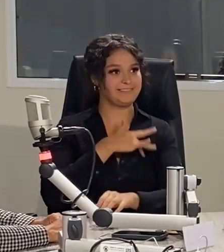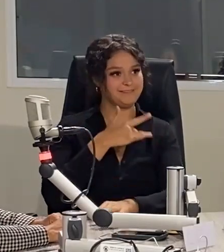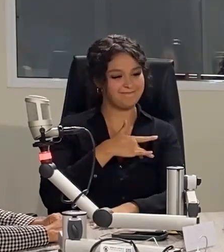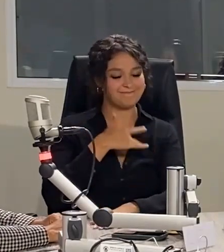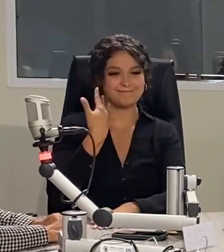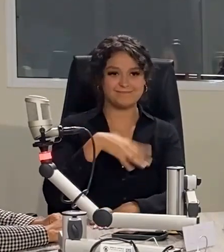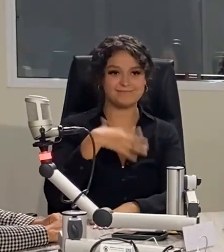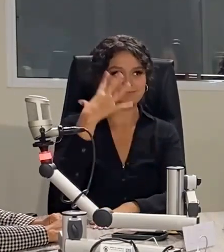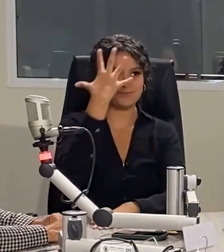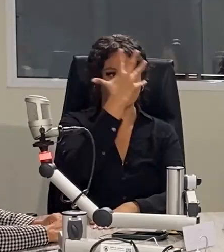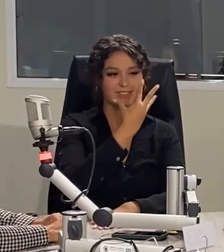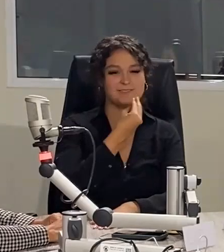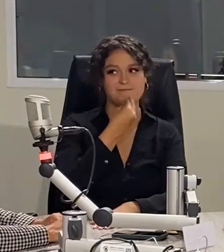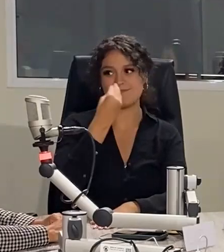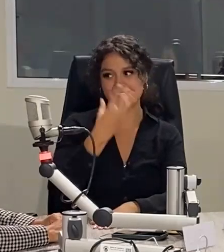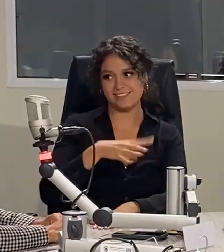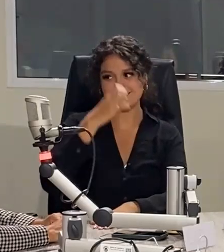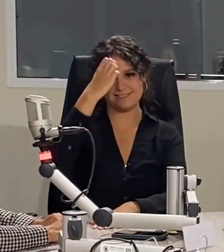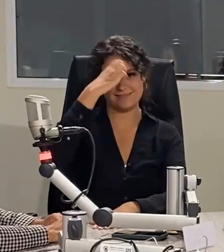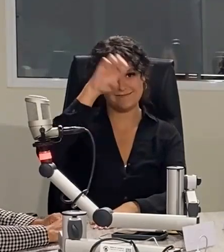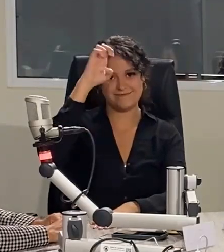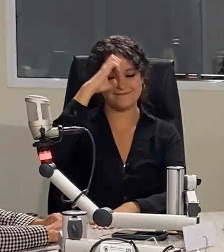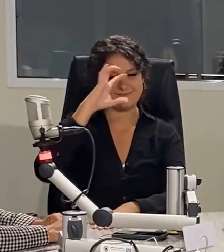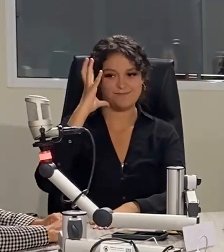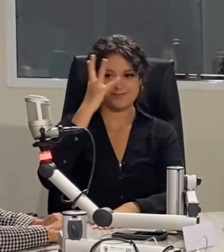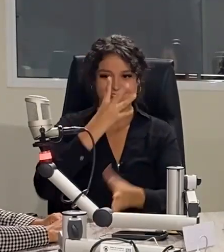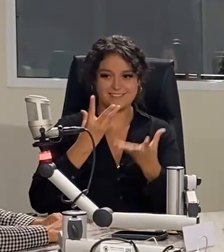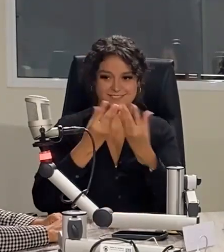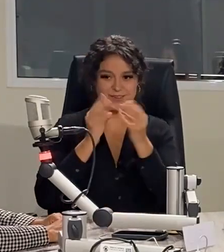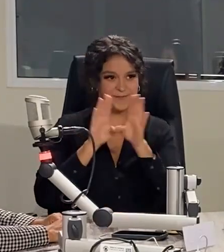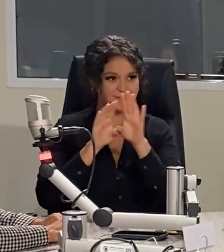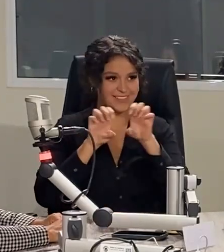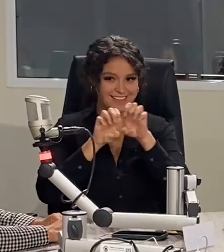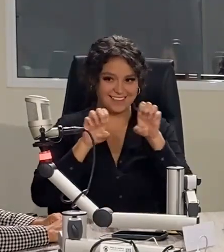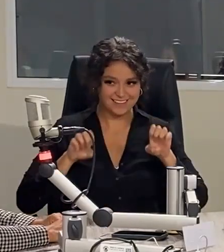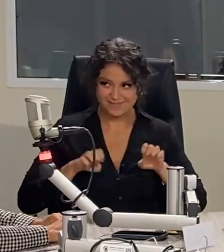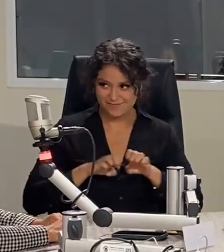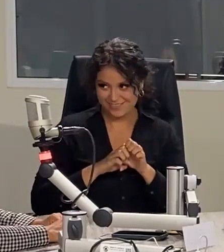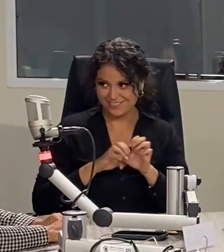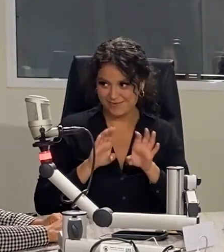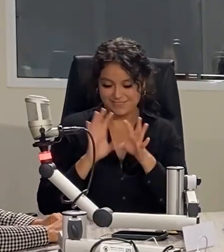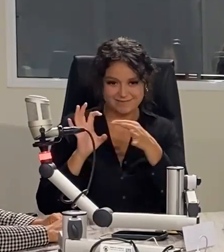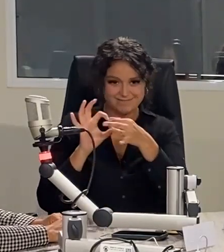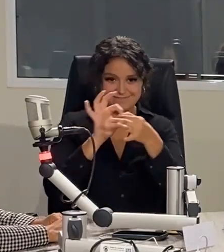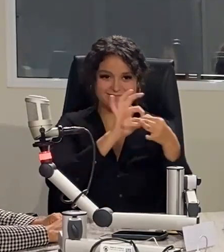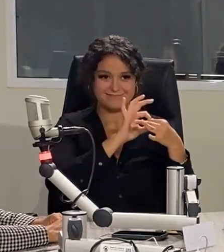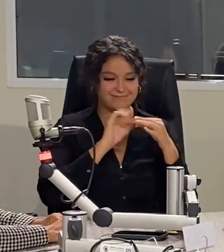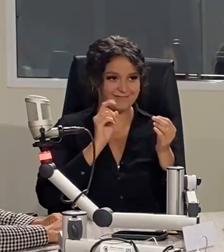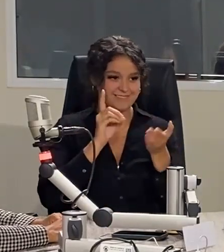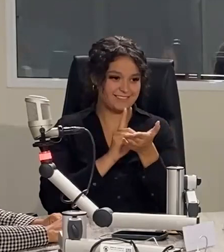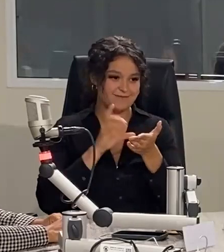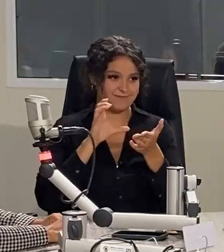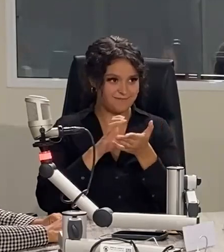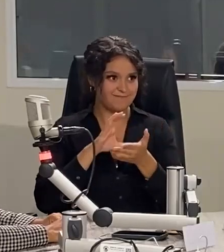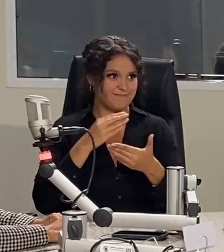¿no? Me siento muy bien, me siento muy contenta, me siento en